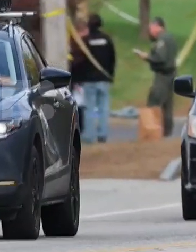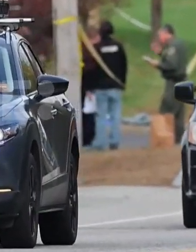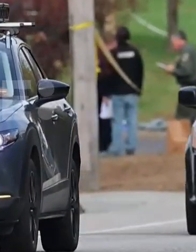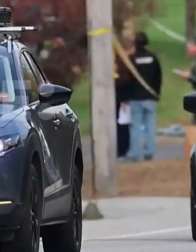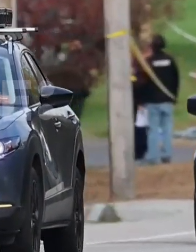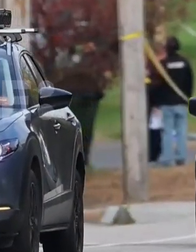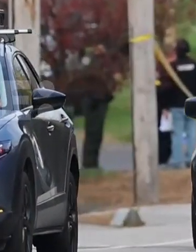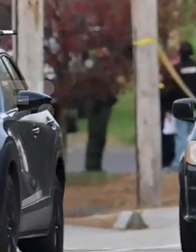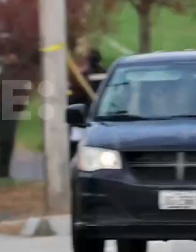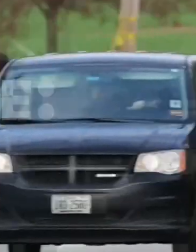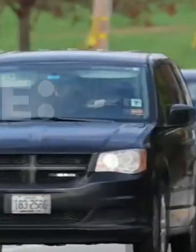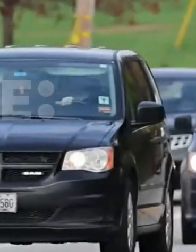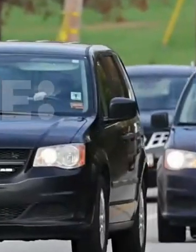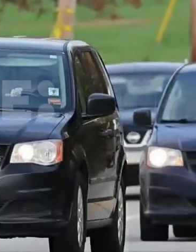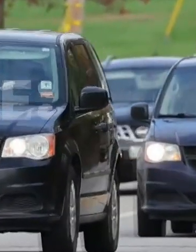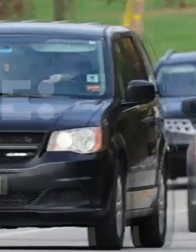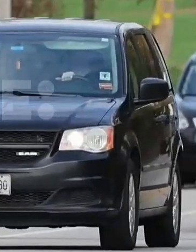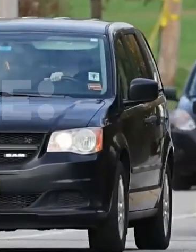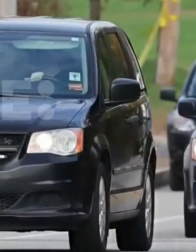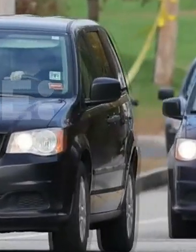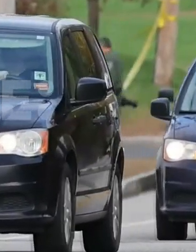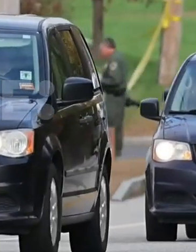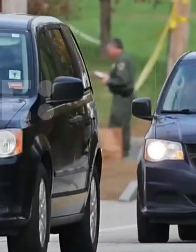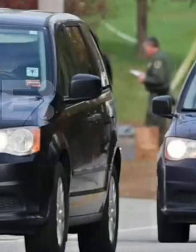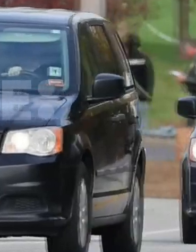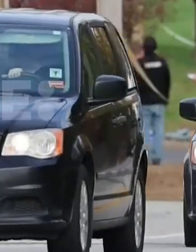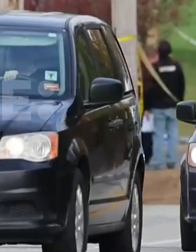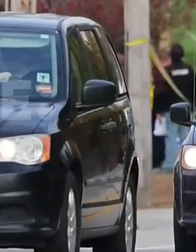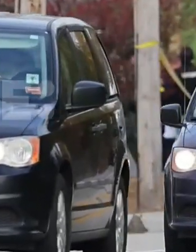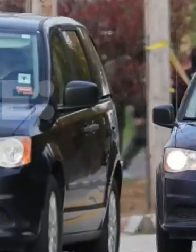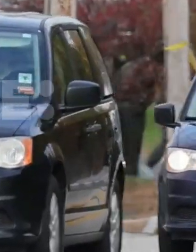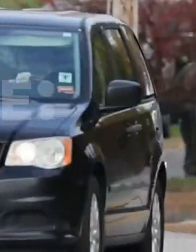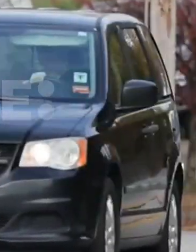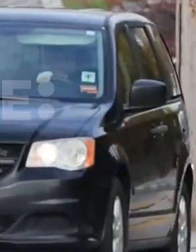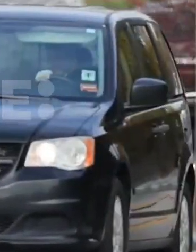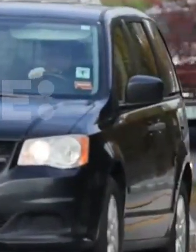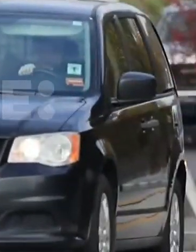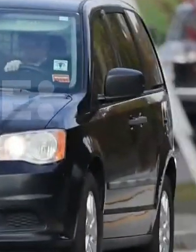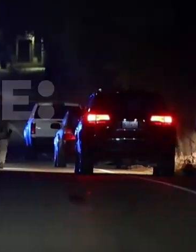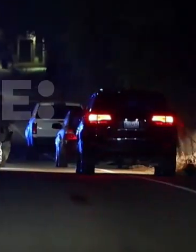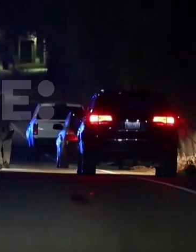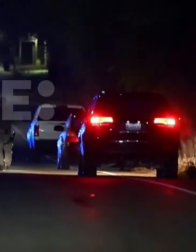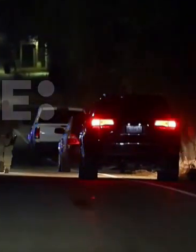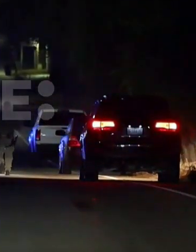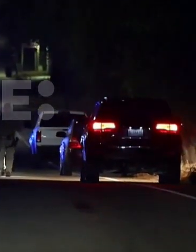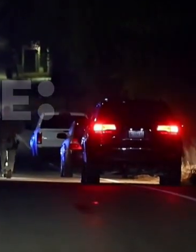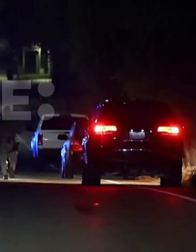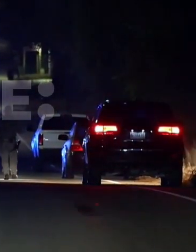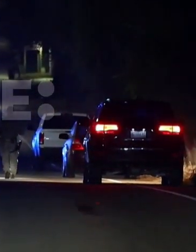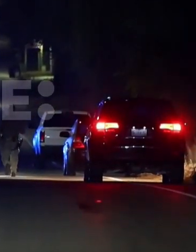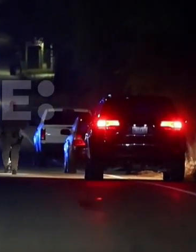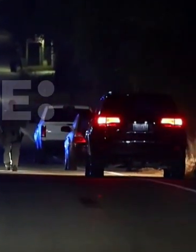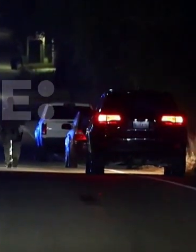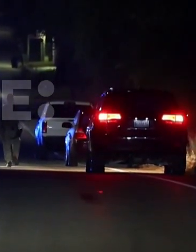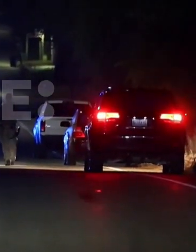de segurança o incidente comoveu lewiston uma cidade de 38.000 habitantes a segunda mais